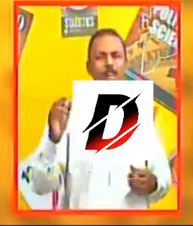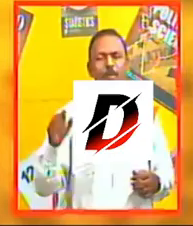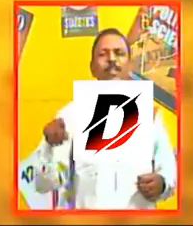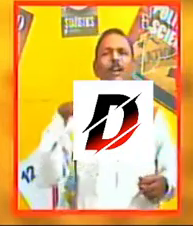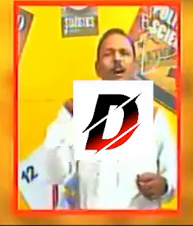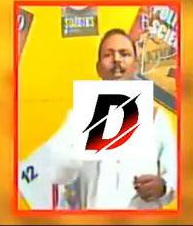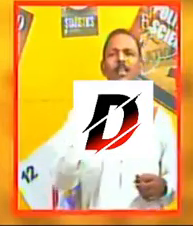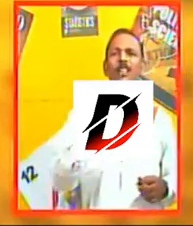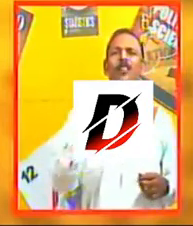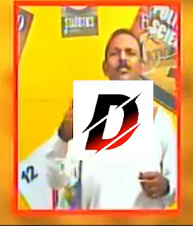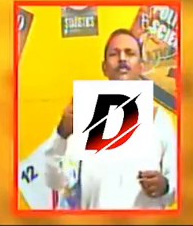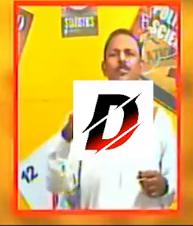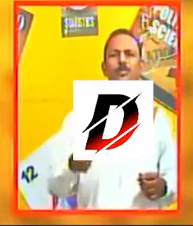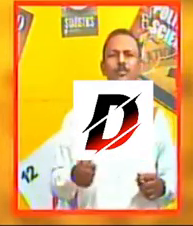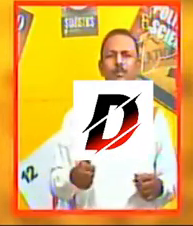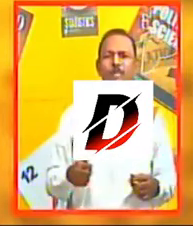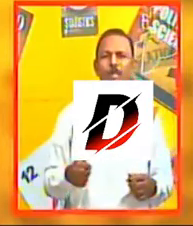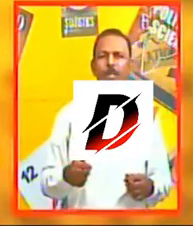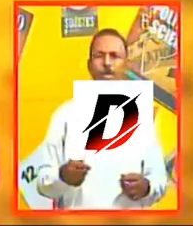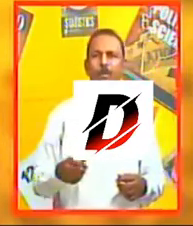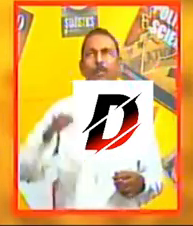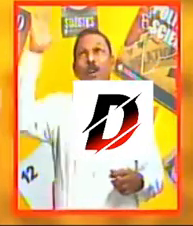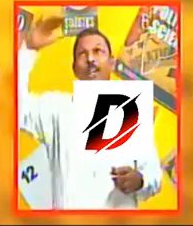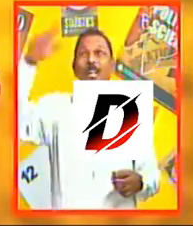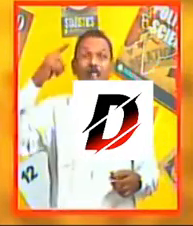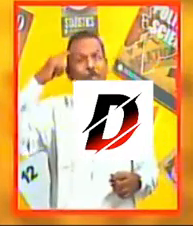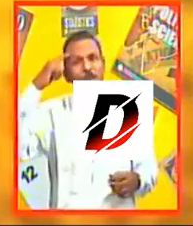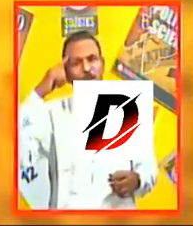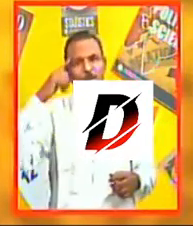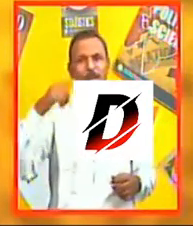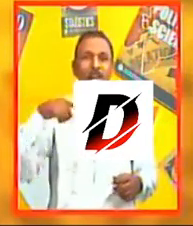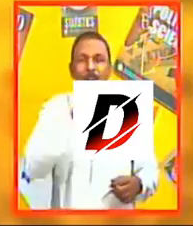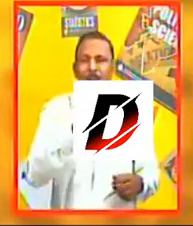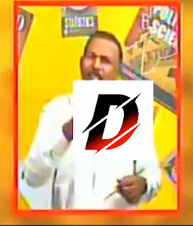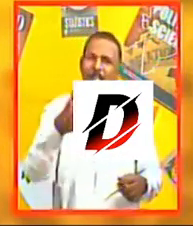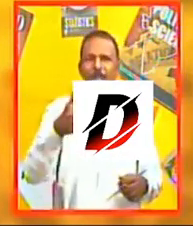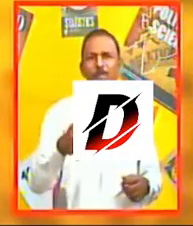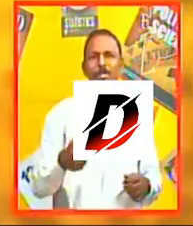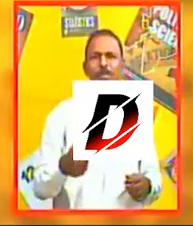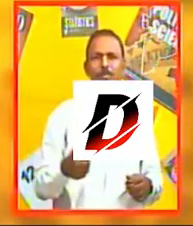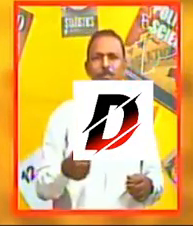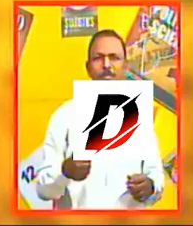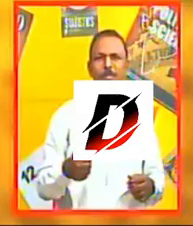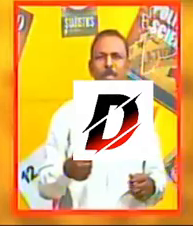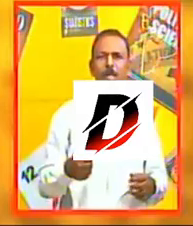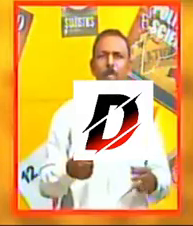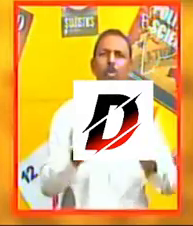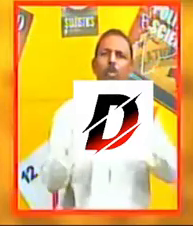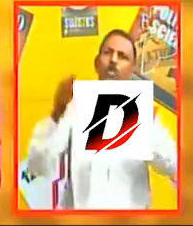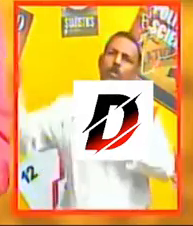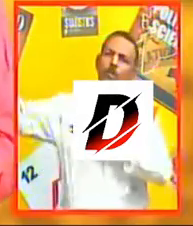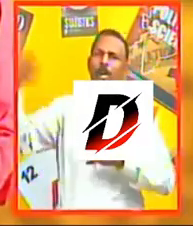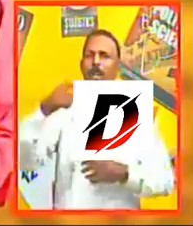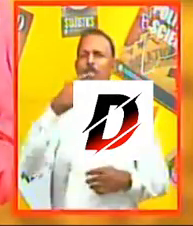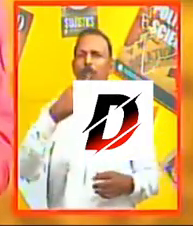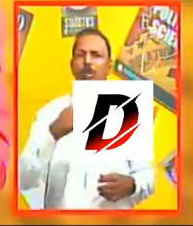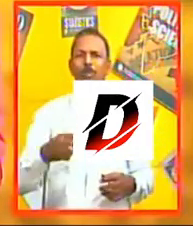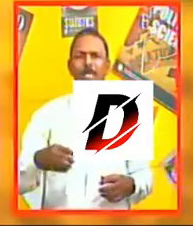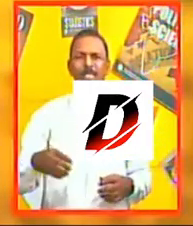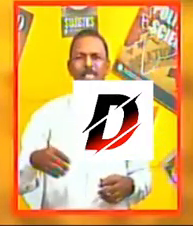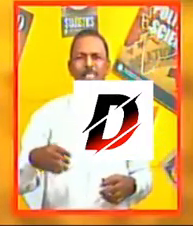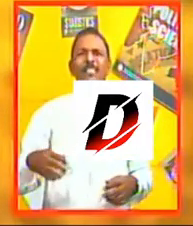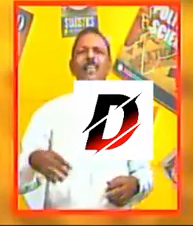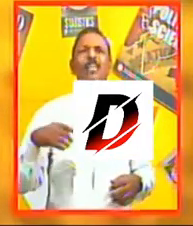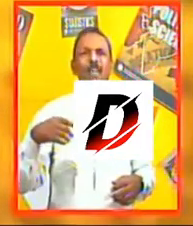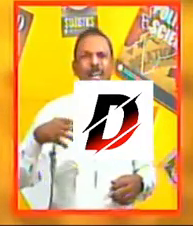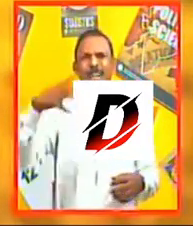ஒன்று தான் காலநிலை அப்படின்னு சொல்லி சொல்கிறோம். சரி, இப்போ நம்ம வானிலையும் பார்த்தோம், காலநிலையும் பார்த்தோம். நம்ம கிராமத்தெல்லாம் சொல்லுவோம்,